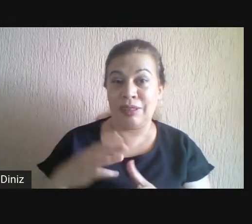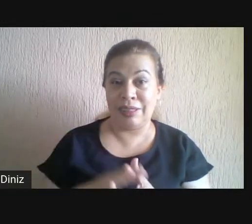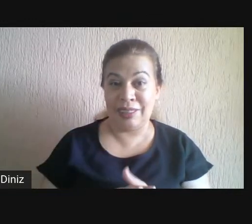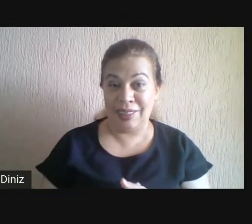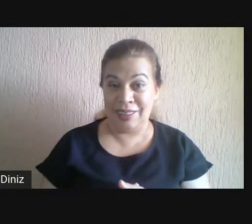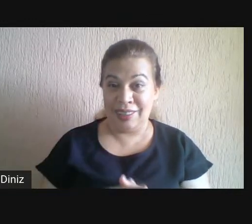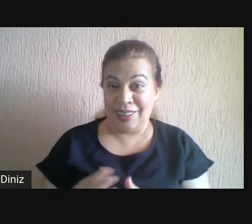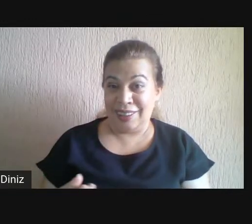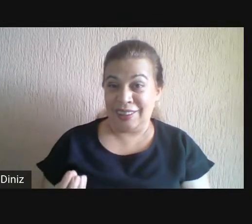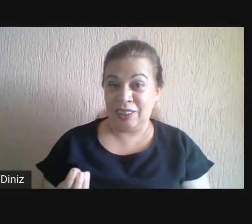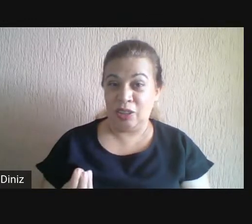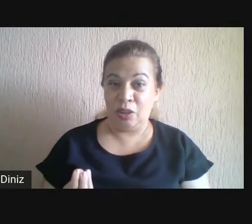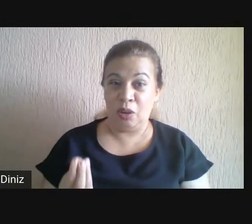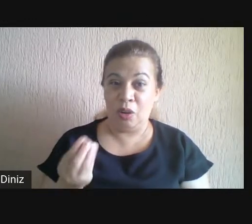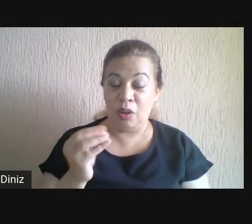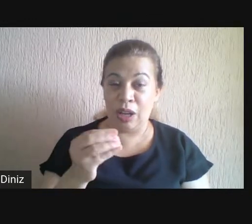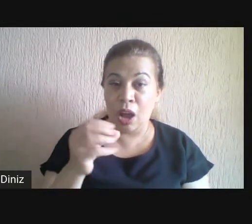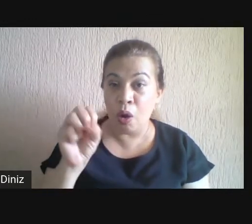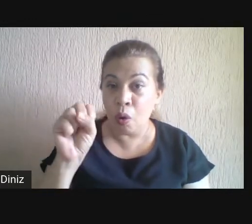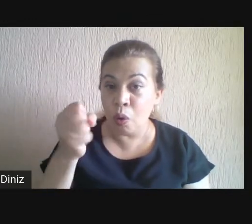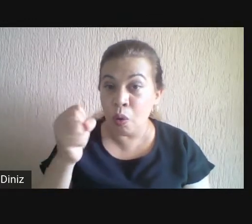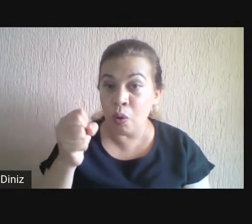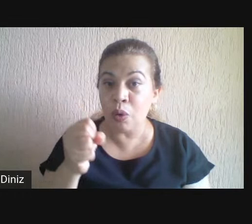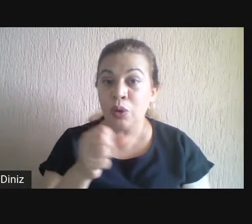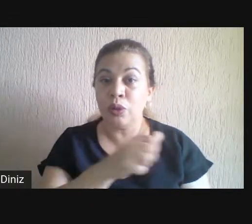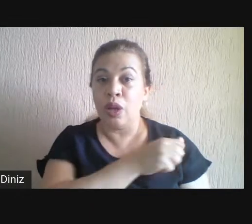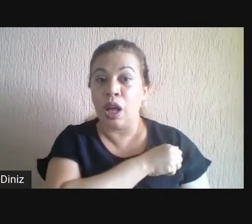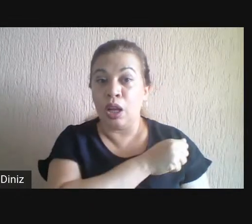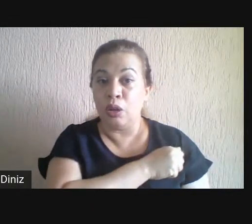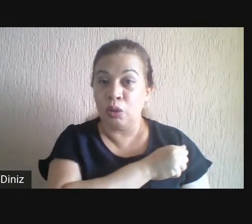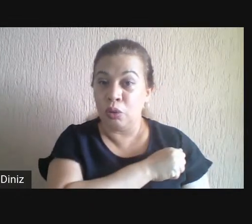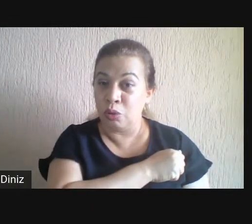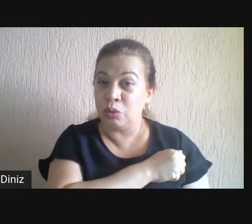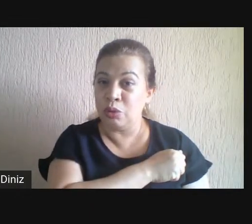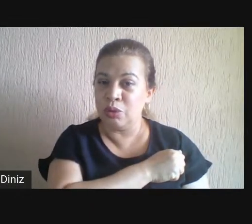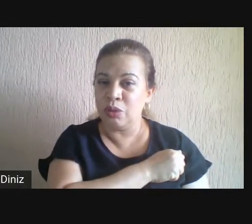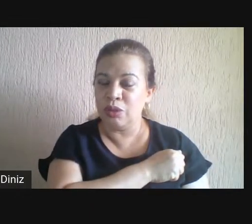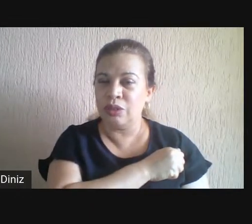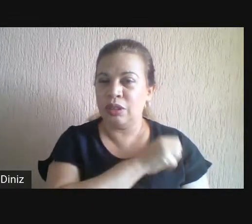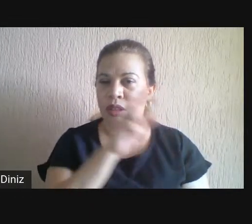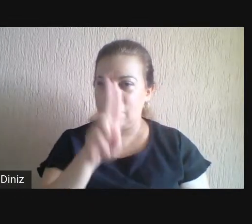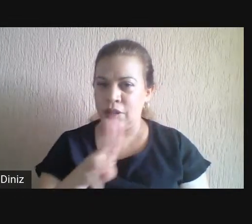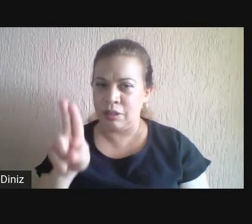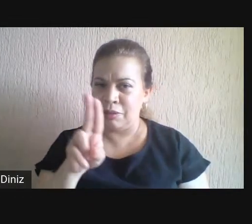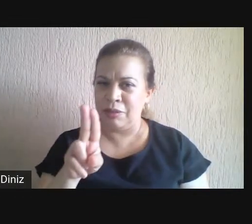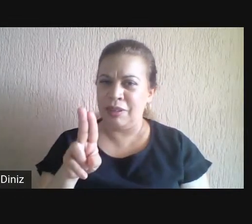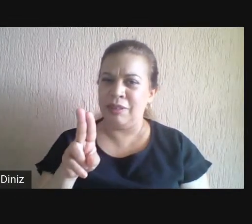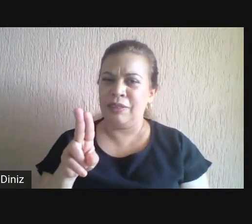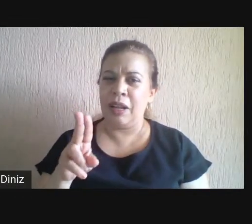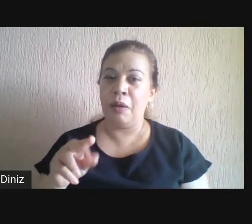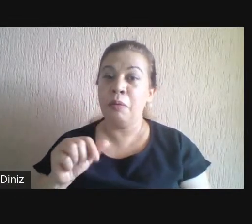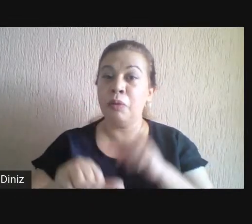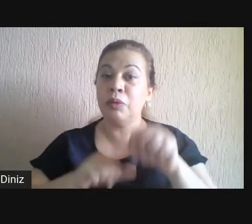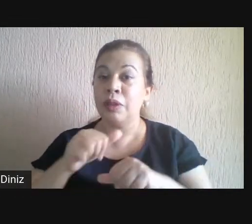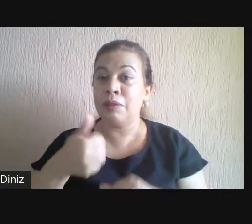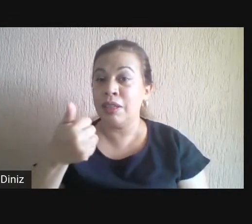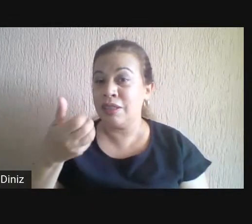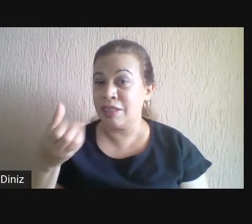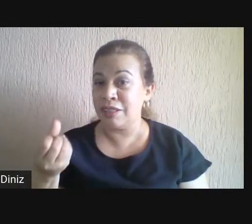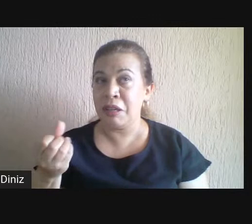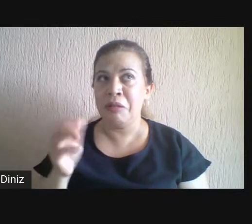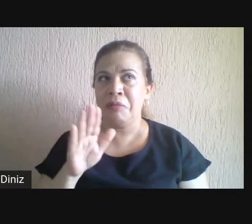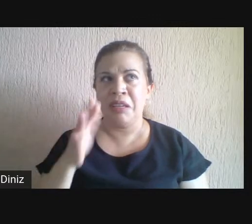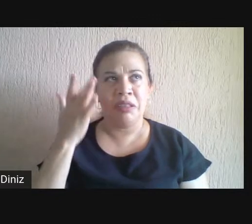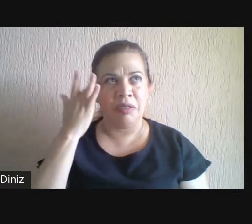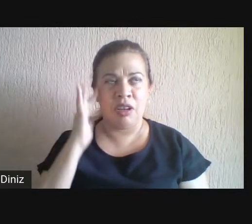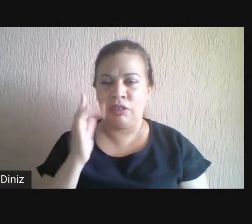8 alunos por professor no Brasil, nas universidades, para 16 ao longo de 10 anos. Que eu nem sei se chegou a 16, acho que nem chegou a 16.